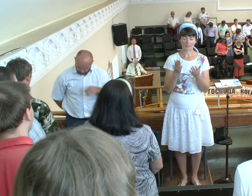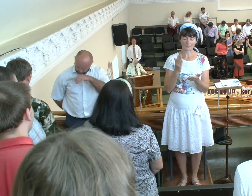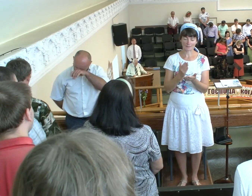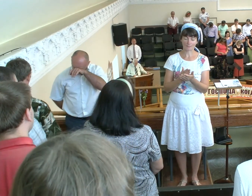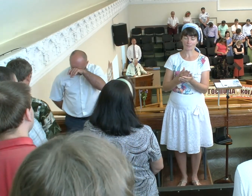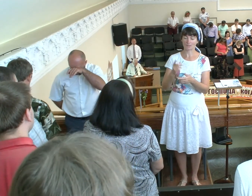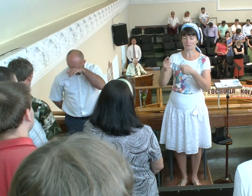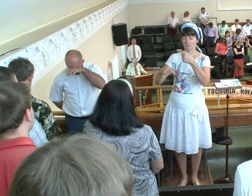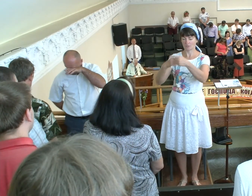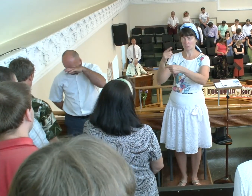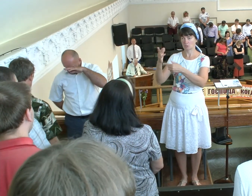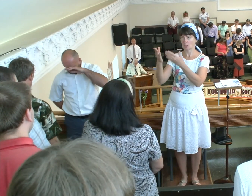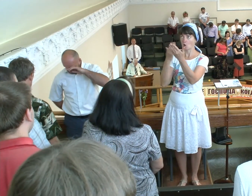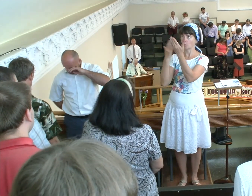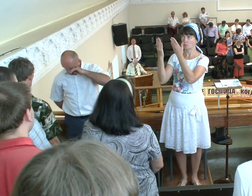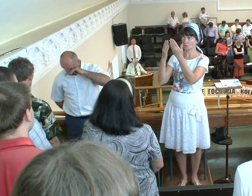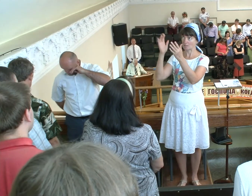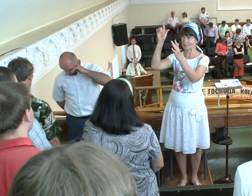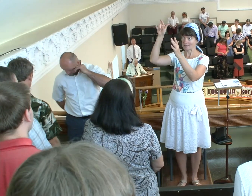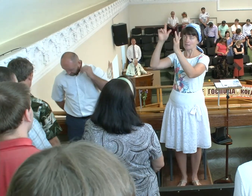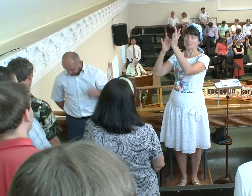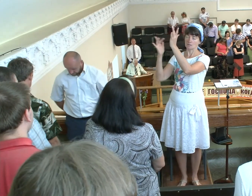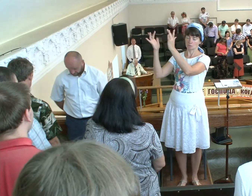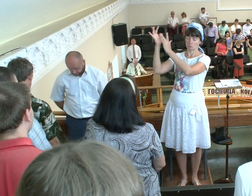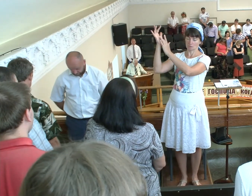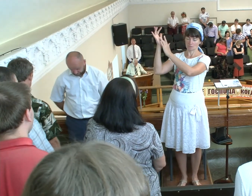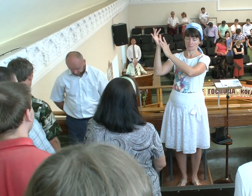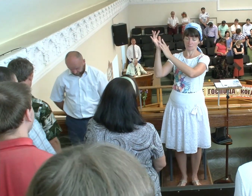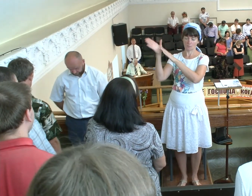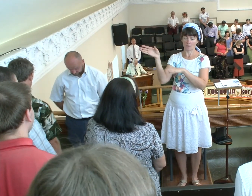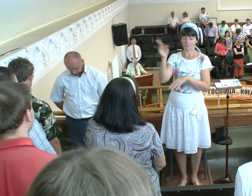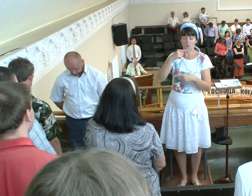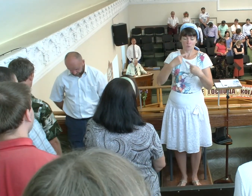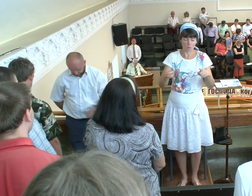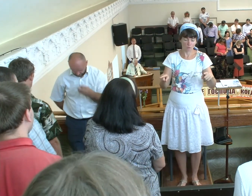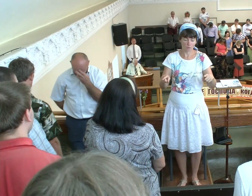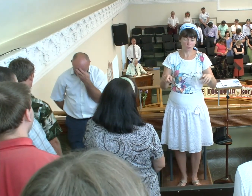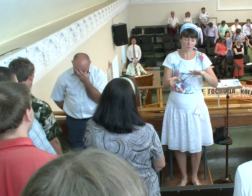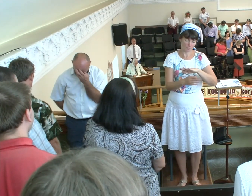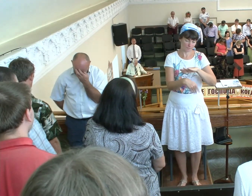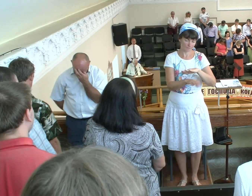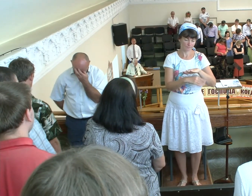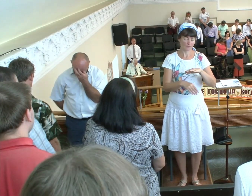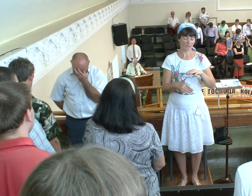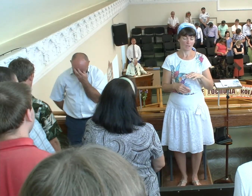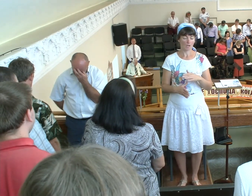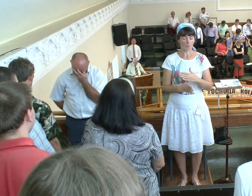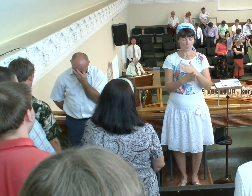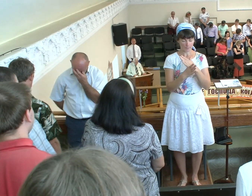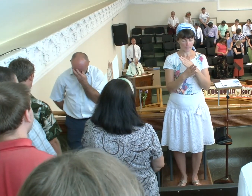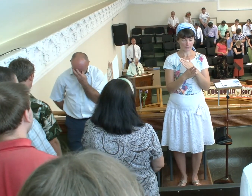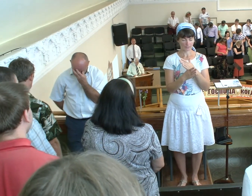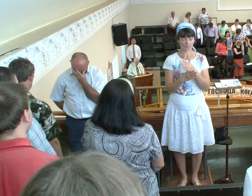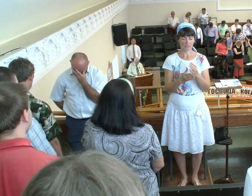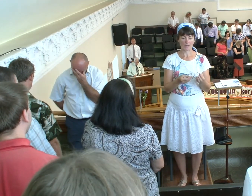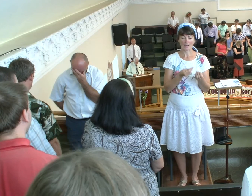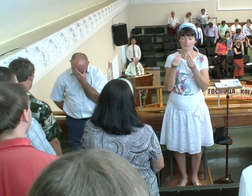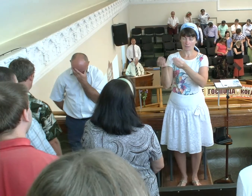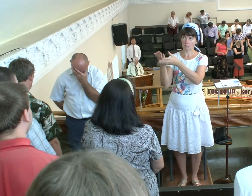Иисусом Христом, чтобы потом все другое почитать за сорок. Помоги, Господь, в этом. Продаем в руки